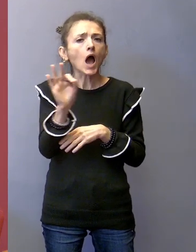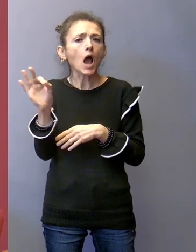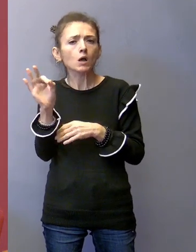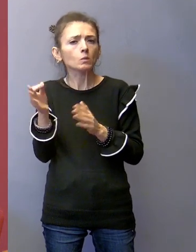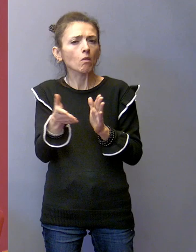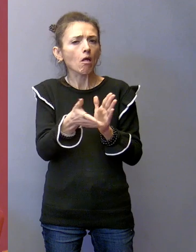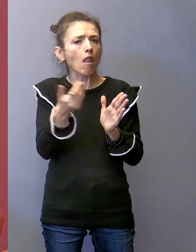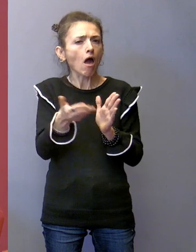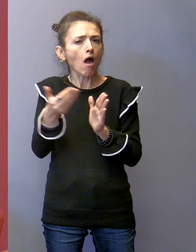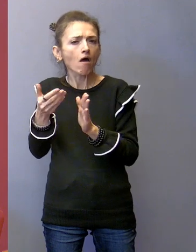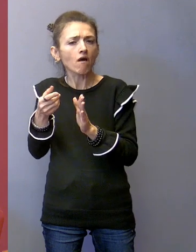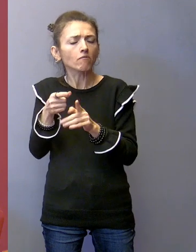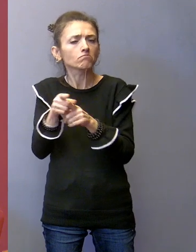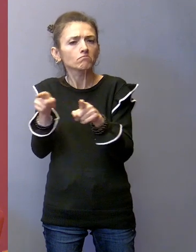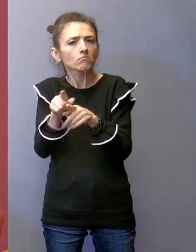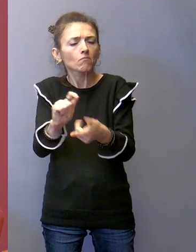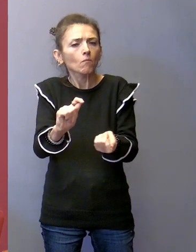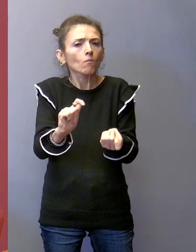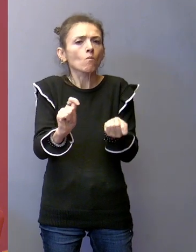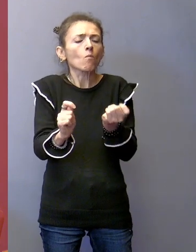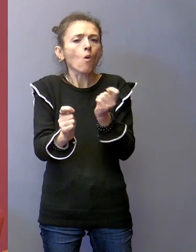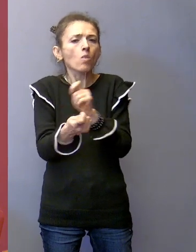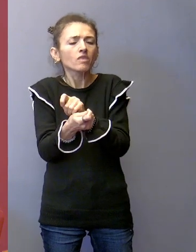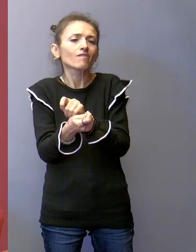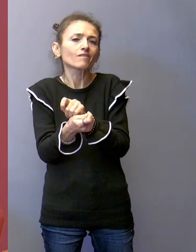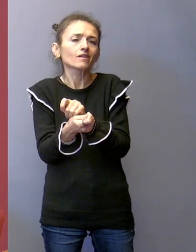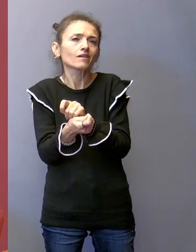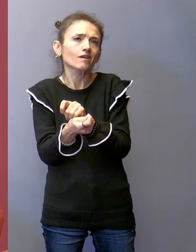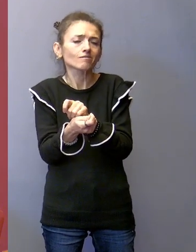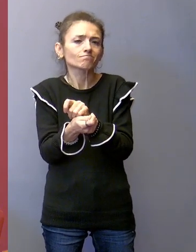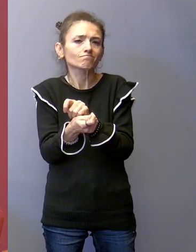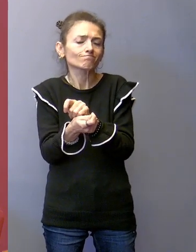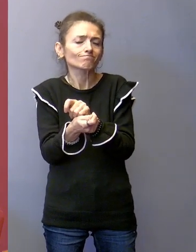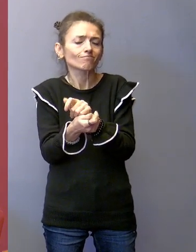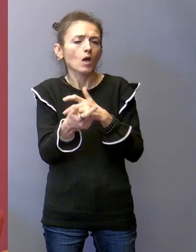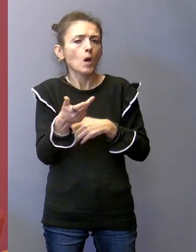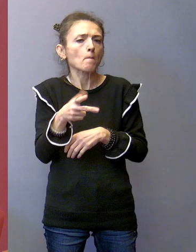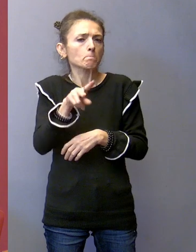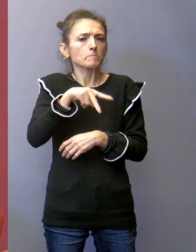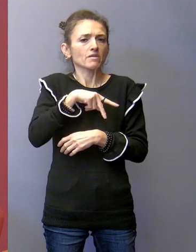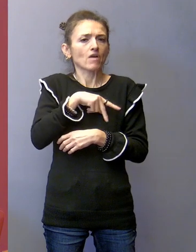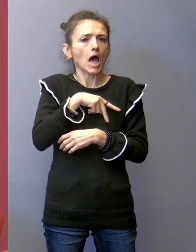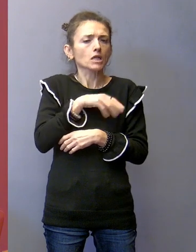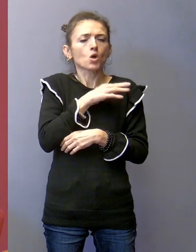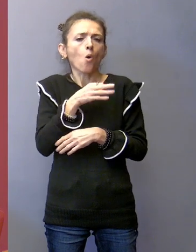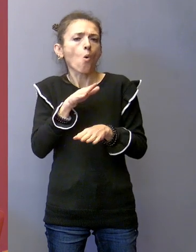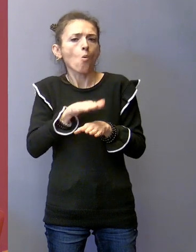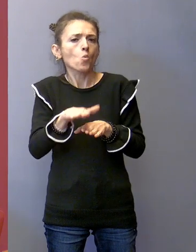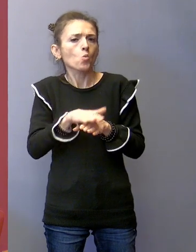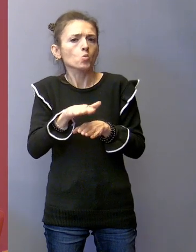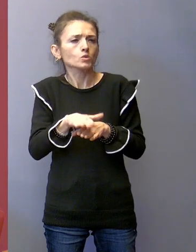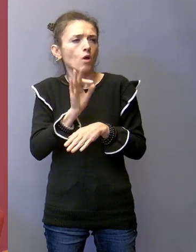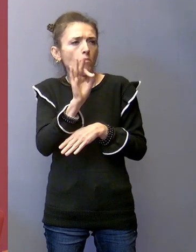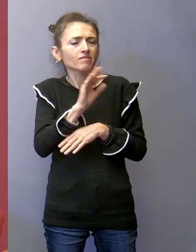modificarli in servizi privati o altre destinazioni d'uso